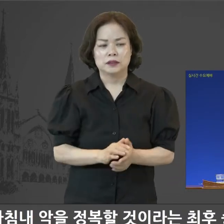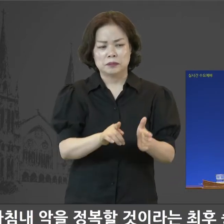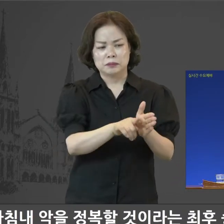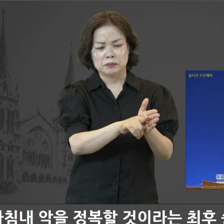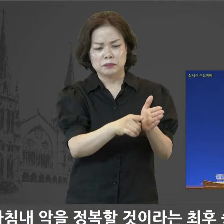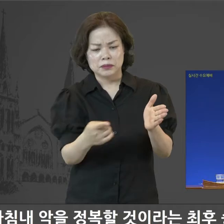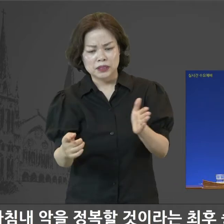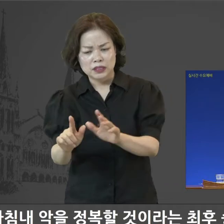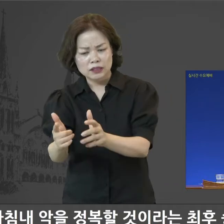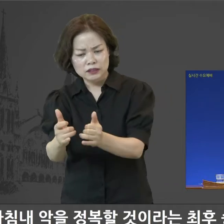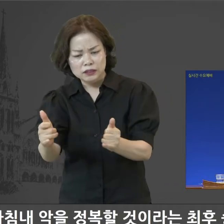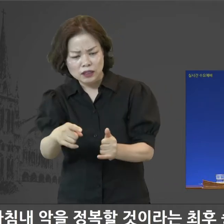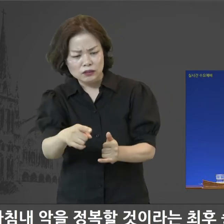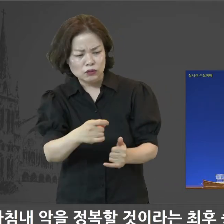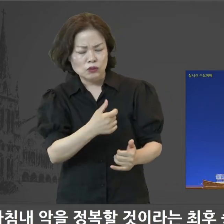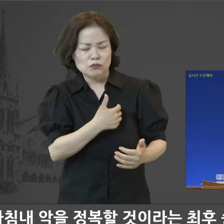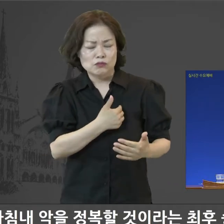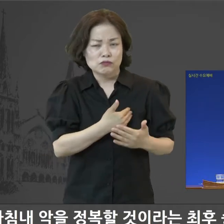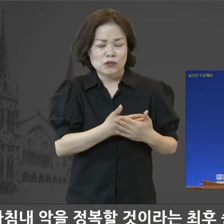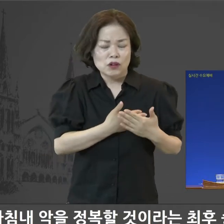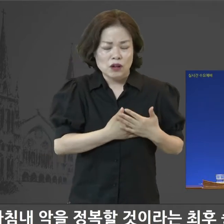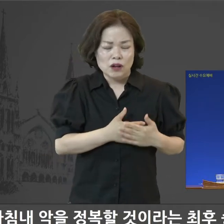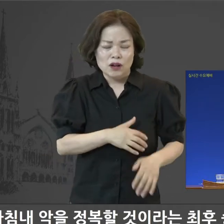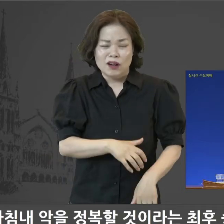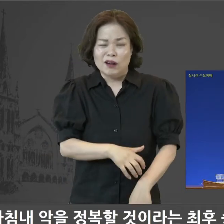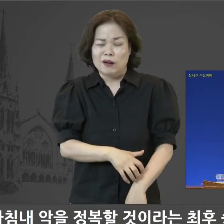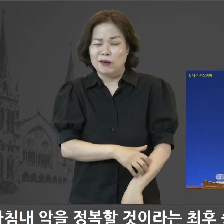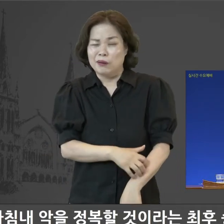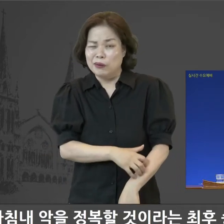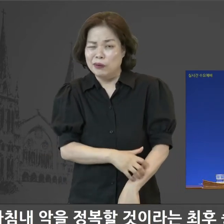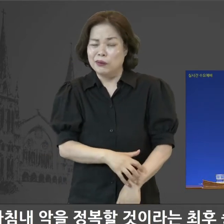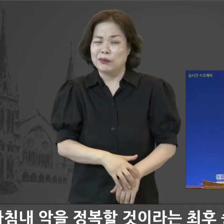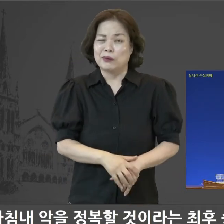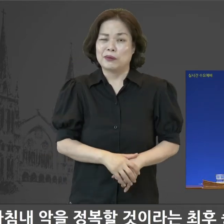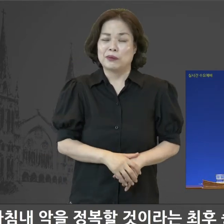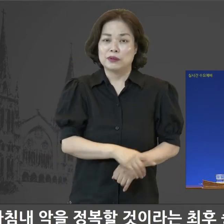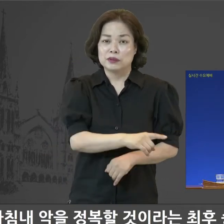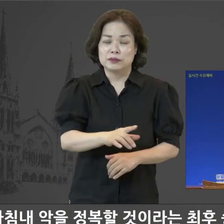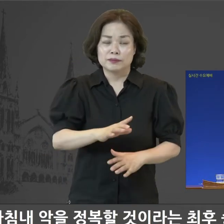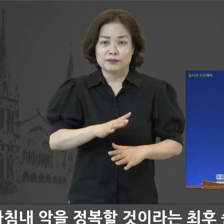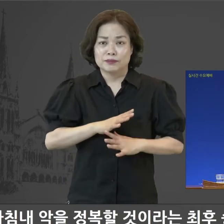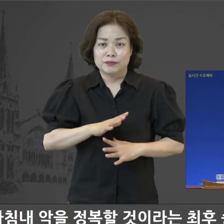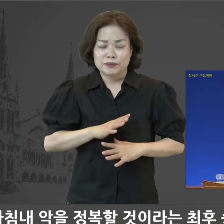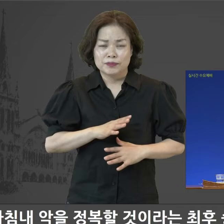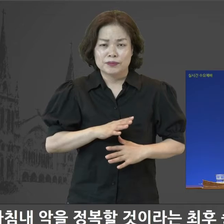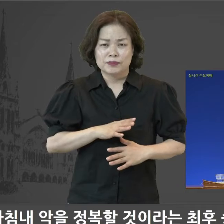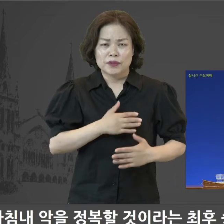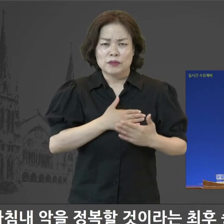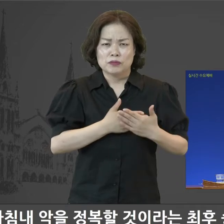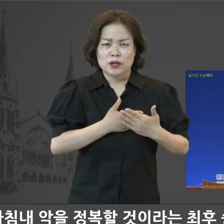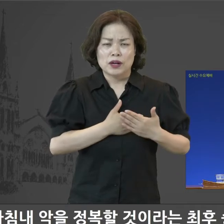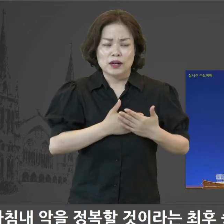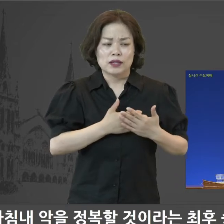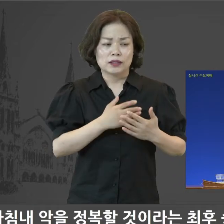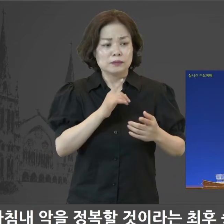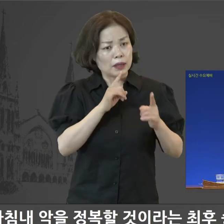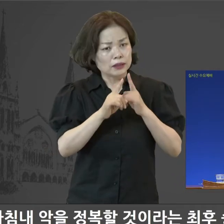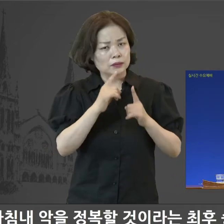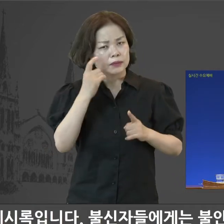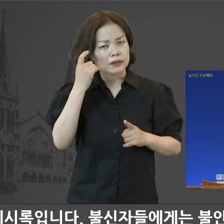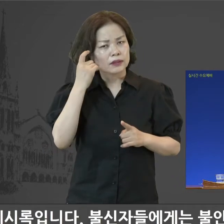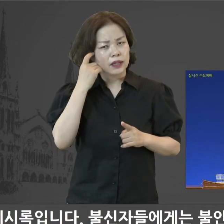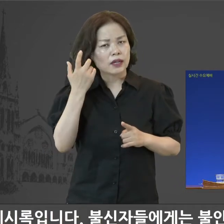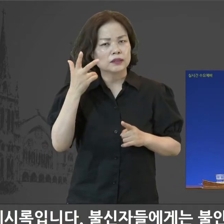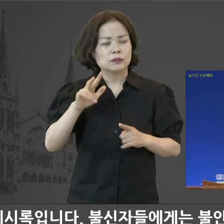불신자들에게 있어서는 상당히 불안하고 불편하고 두렵고 떨리는 말씀이 될 수도 있지만, 우리